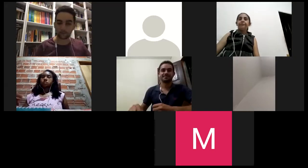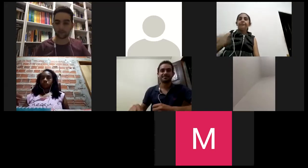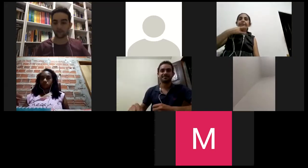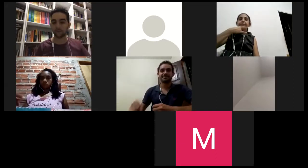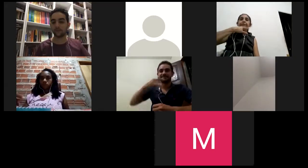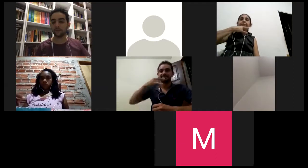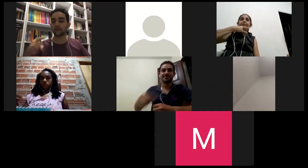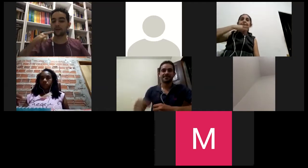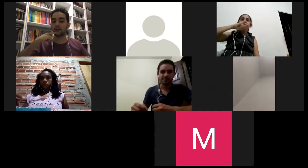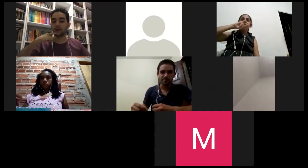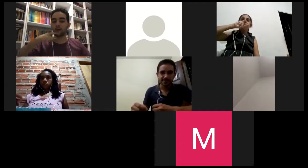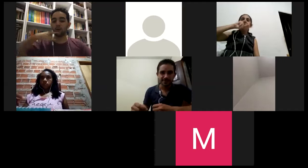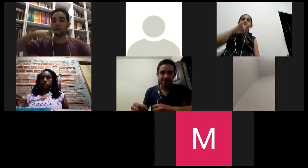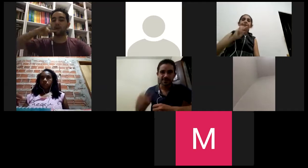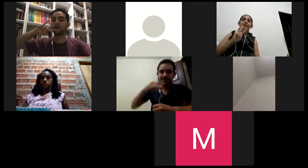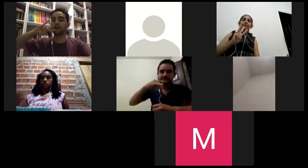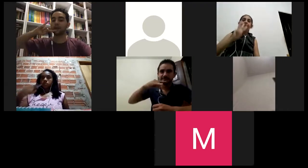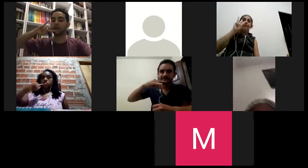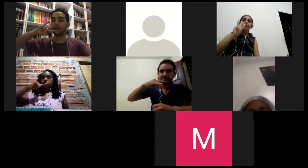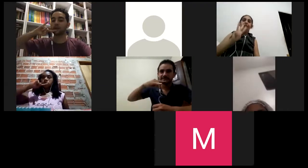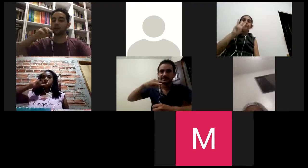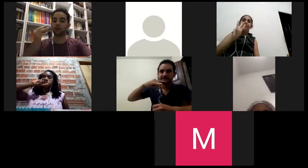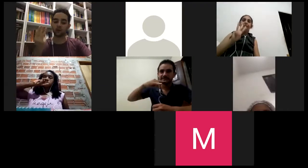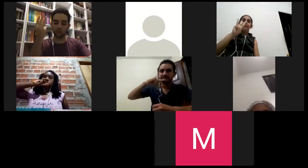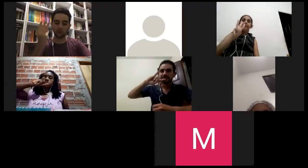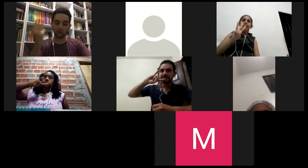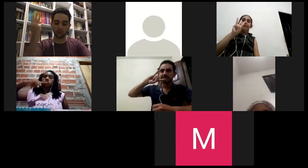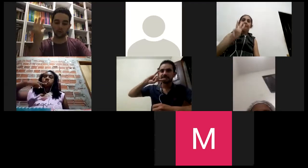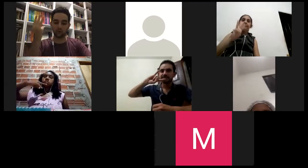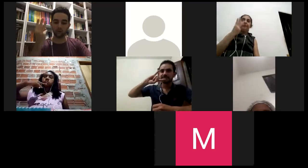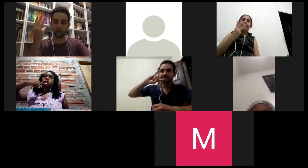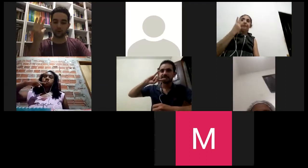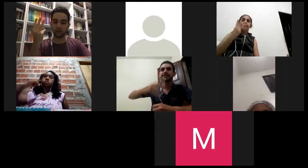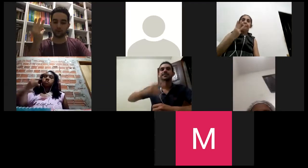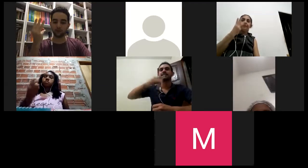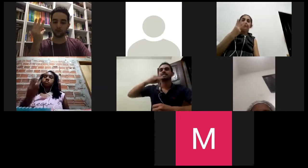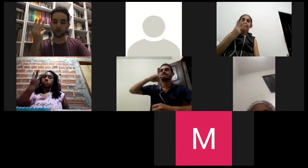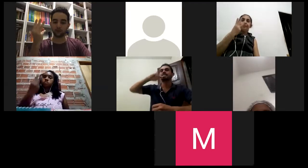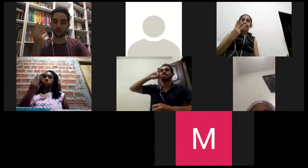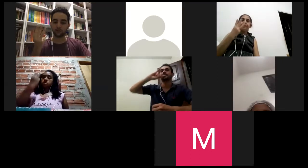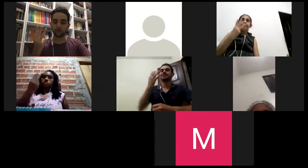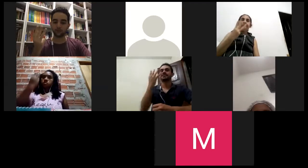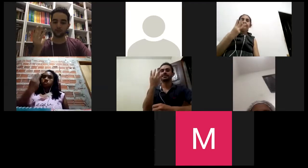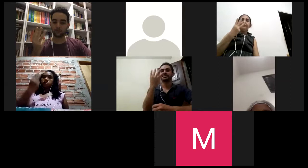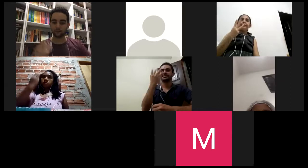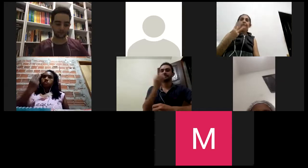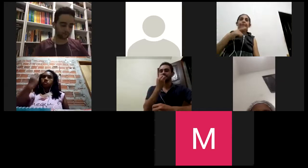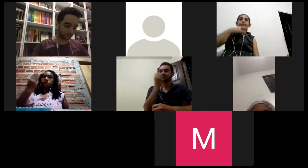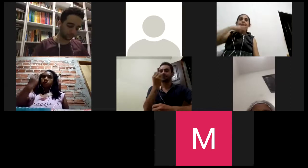whisky, que é o mesmo de cachaça, só que com o W apontando.